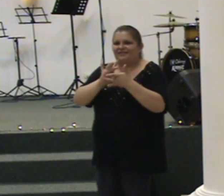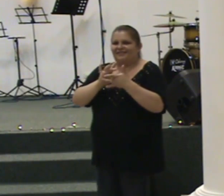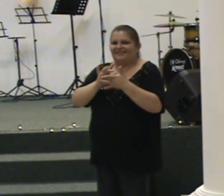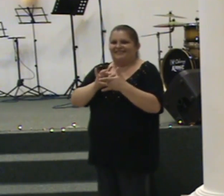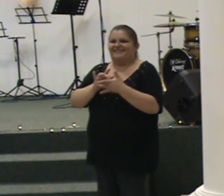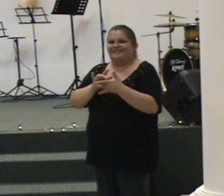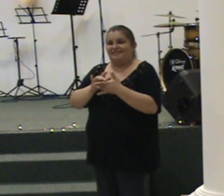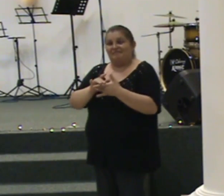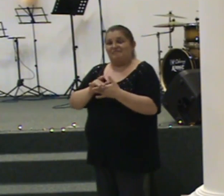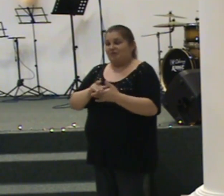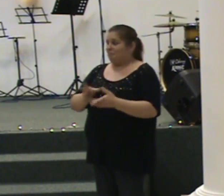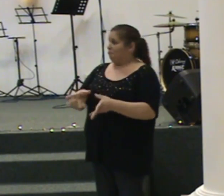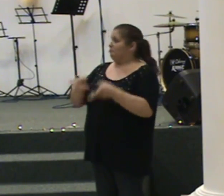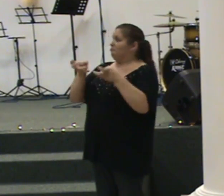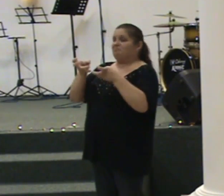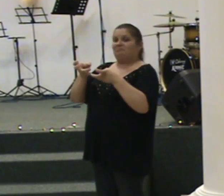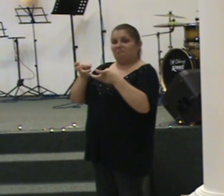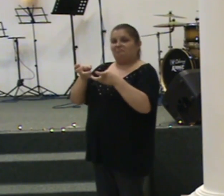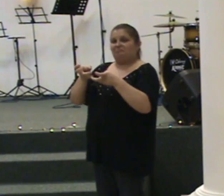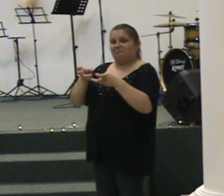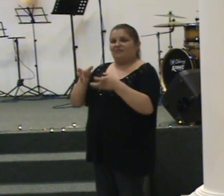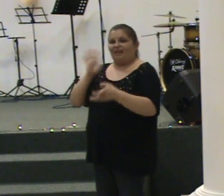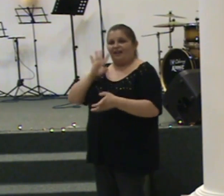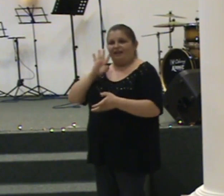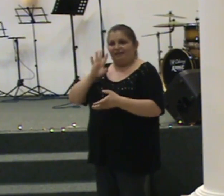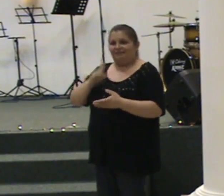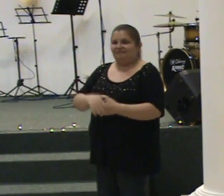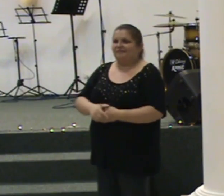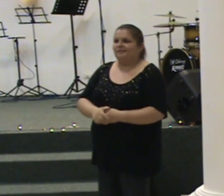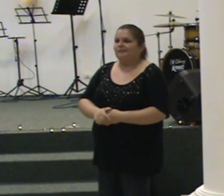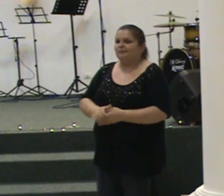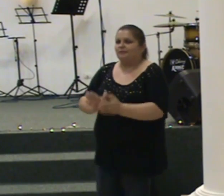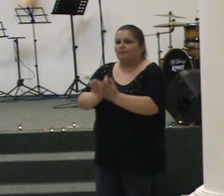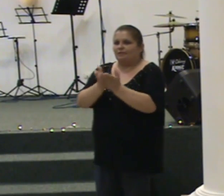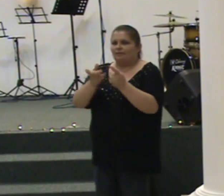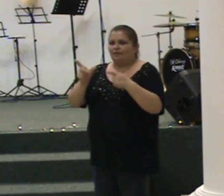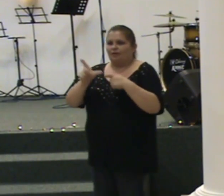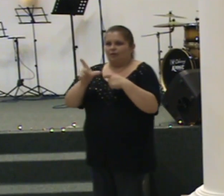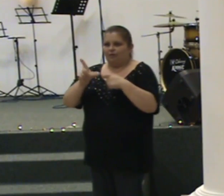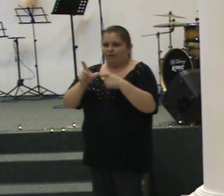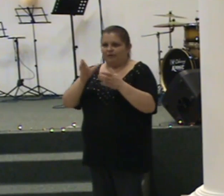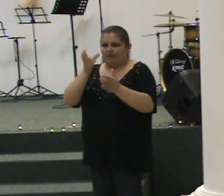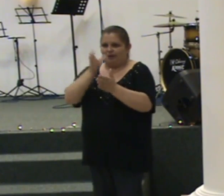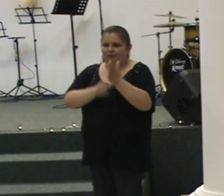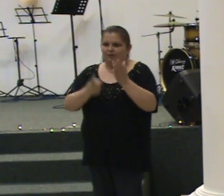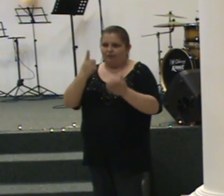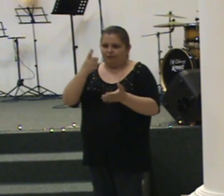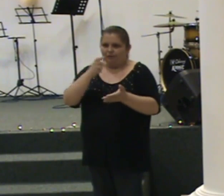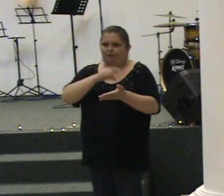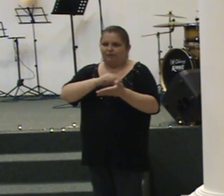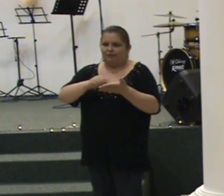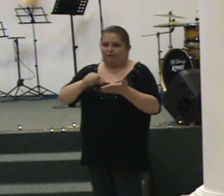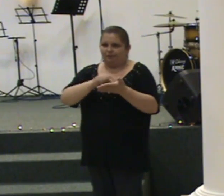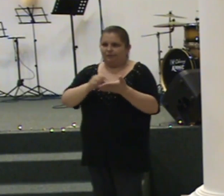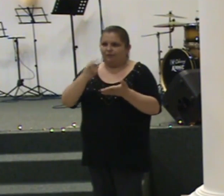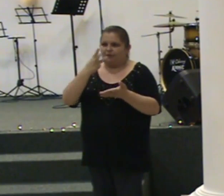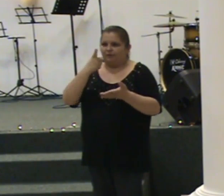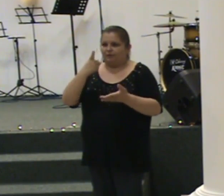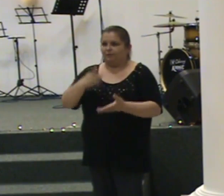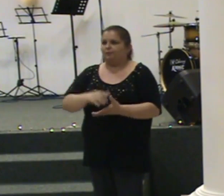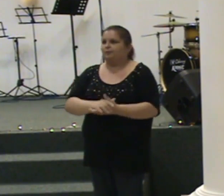Jesuicidência. Jesuicidência. Então, abra comigo Lucas 1, 26 a 38.